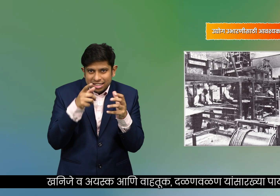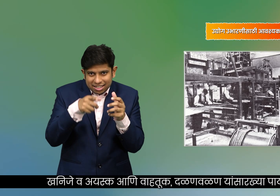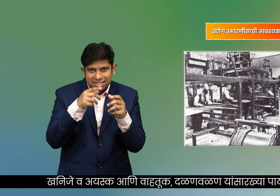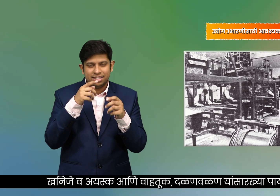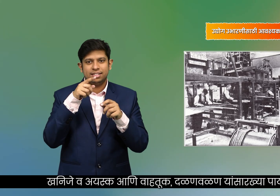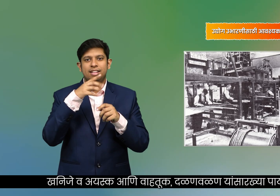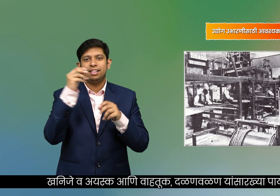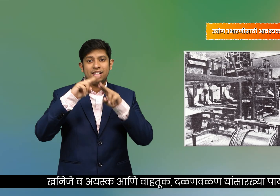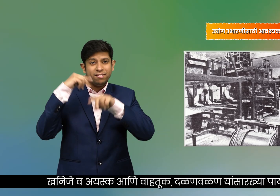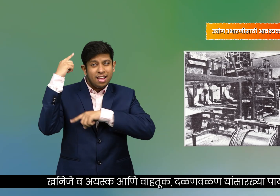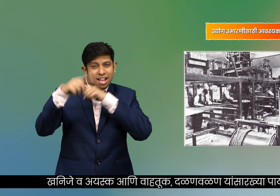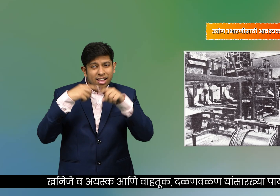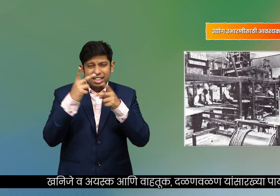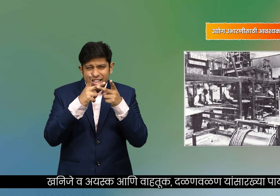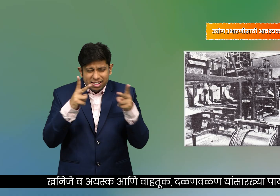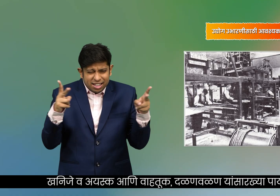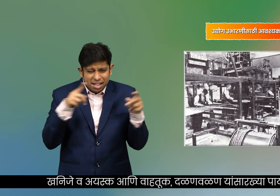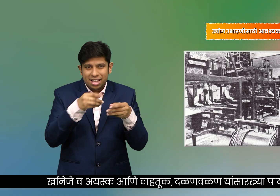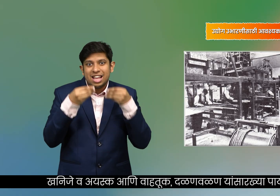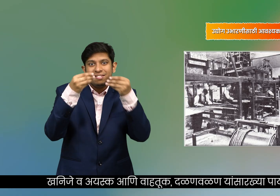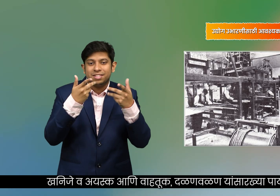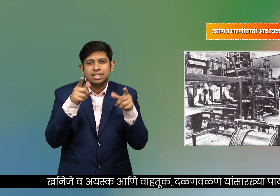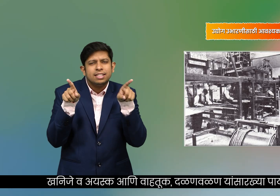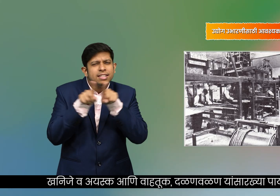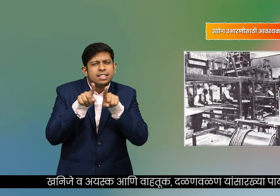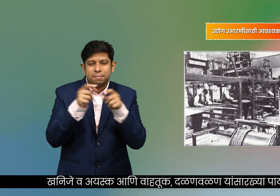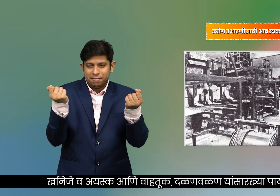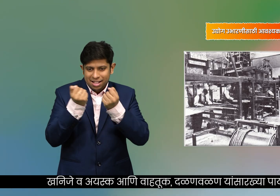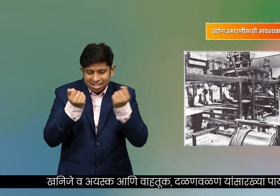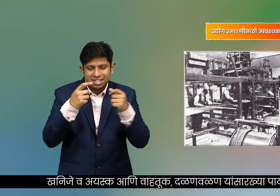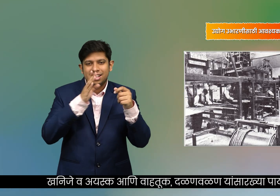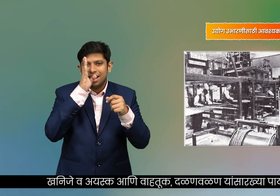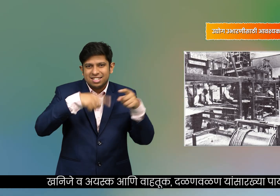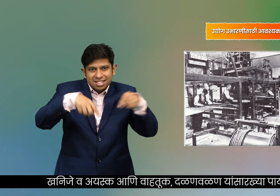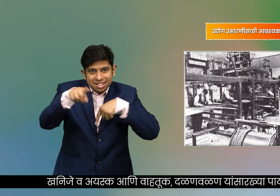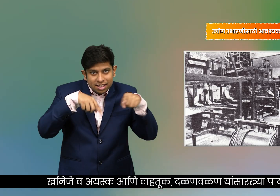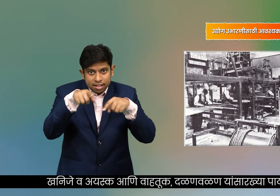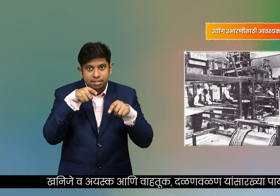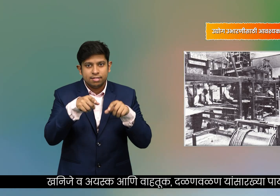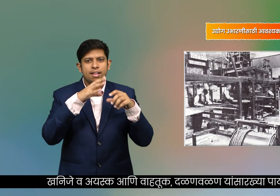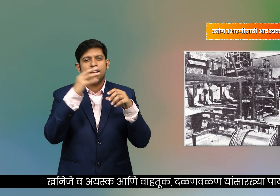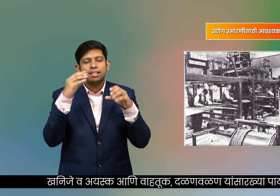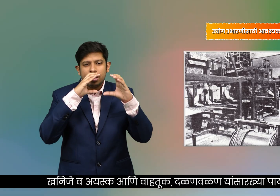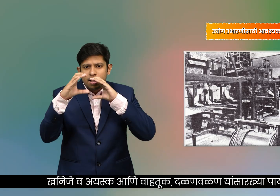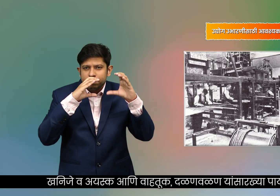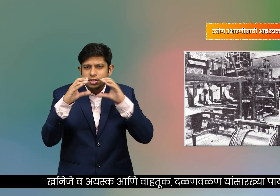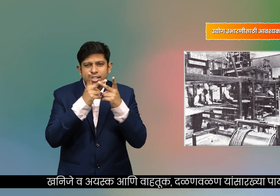खनिजे व अयस्क आणि वाहतूक, दळणवळण यासारख्या पायाभूत